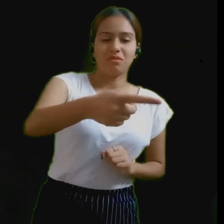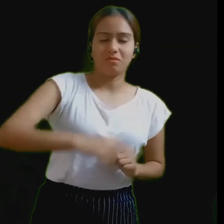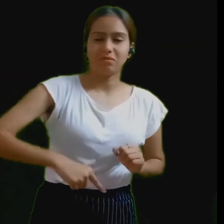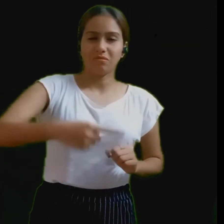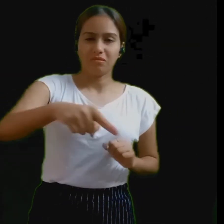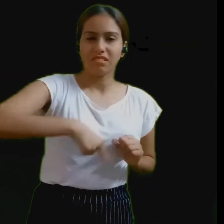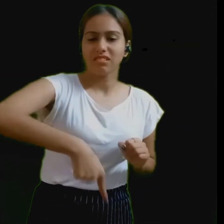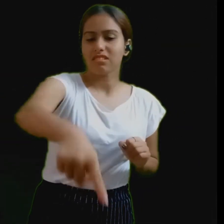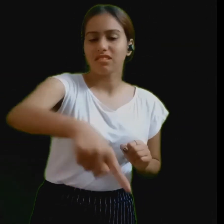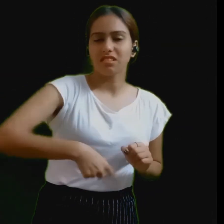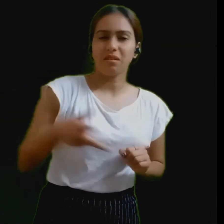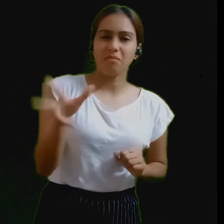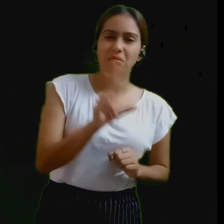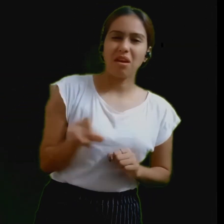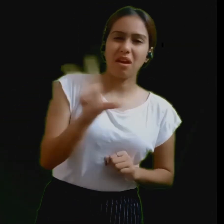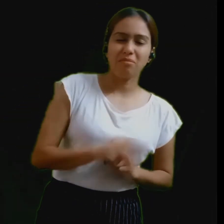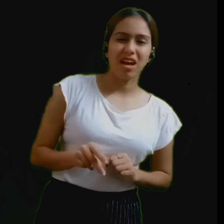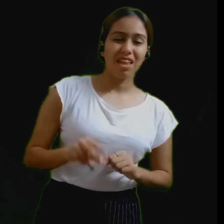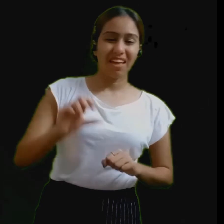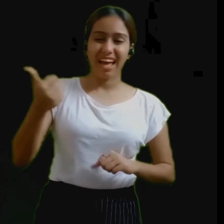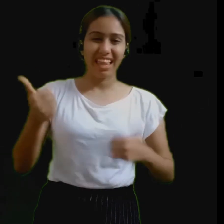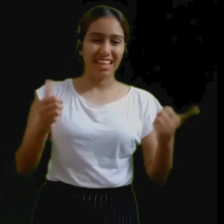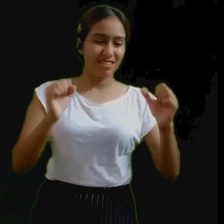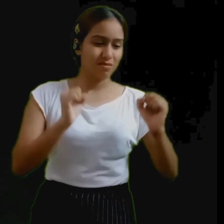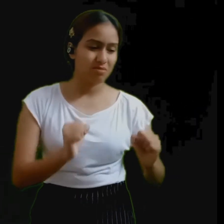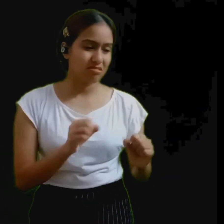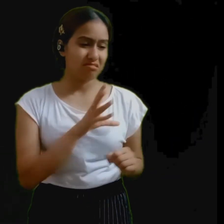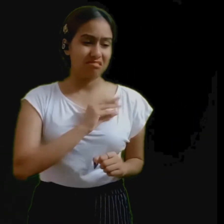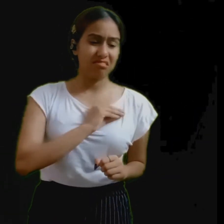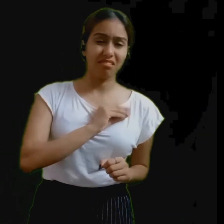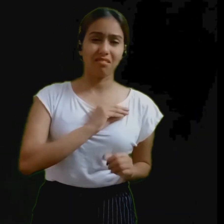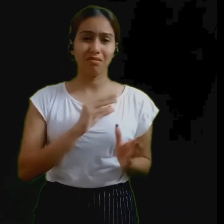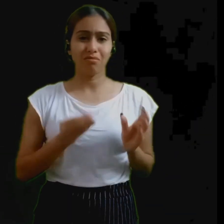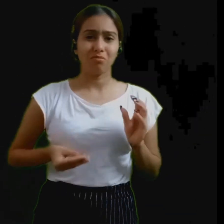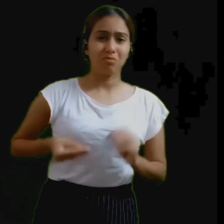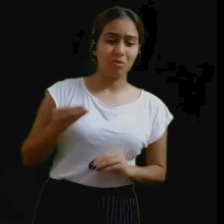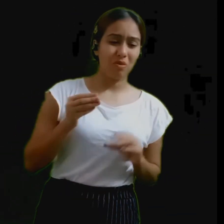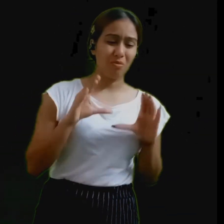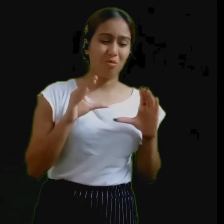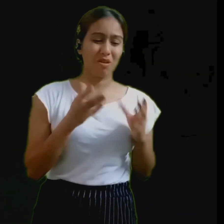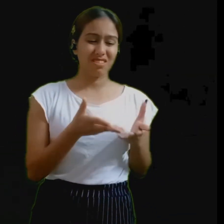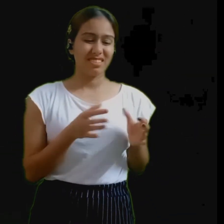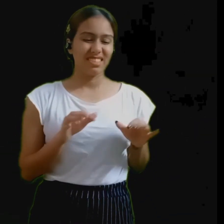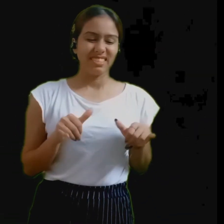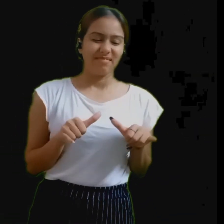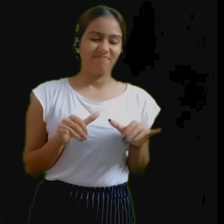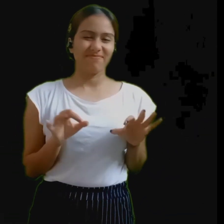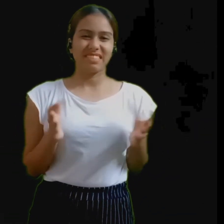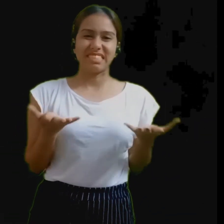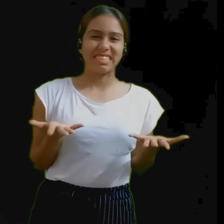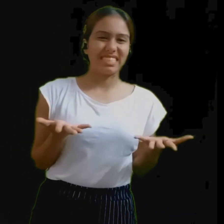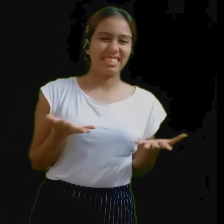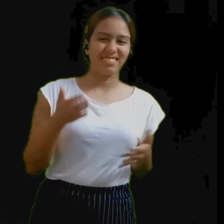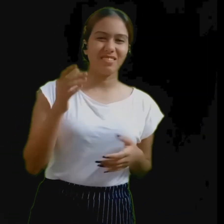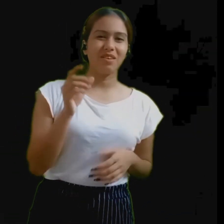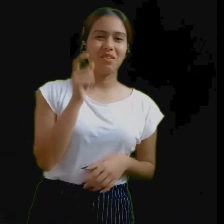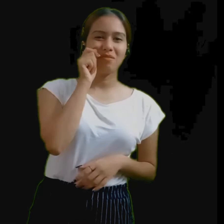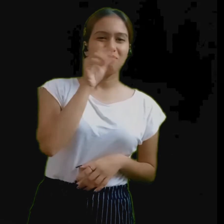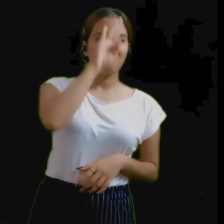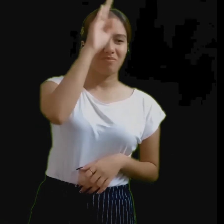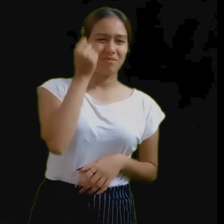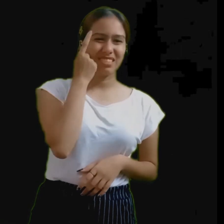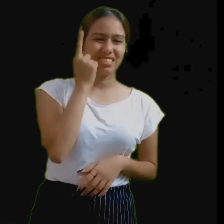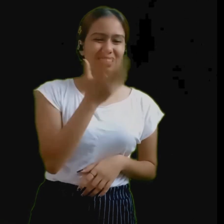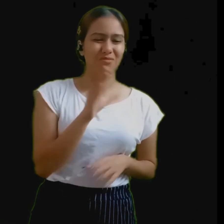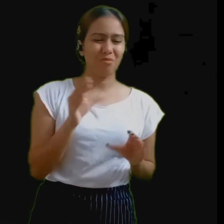बाकी पैसेंजर्स थे उनको भी डर लग रहा था। हर कोई डॉग के साथ में कंफर्टेबल नहीं होता, तो उनको लग रहा था कि कहाँ मतलब बादशाह अपने साथ में लेकर के आ गए। अब उस डॉग के